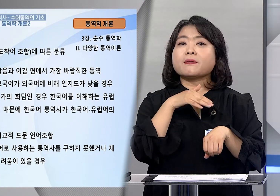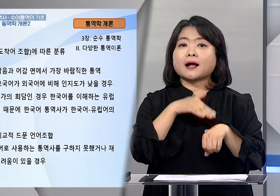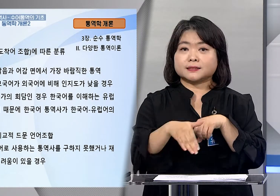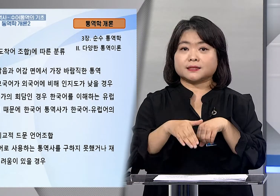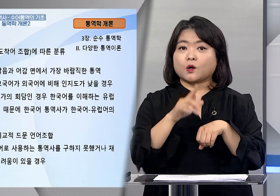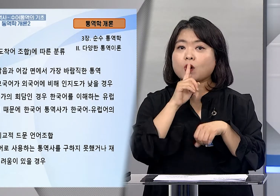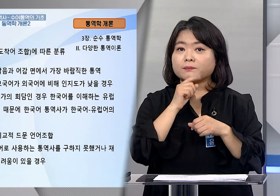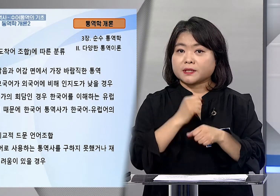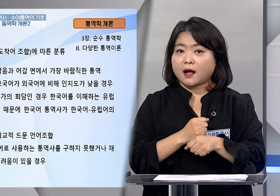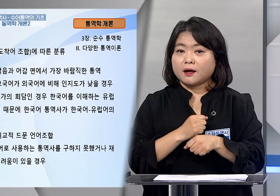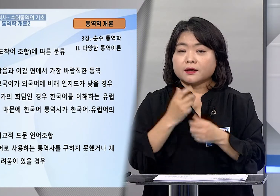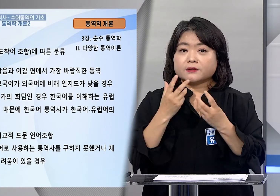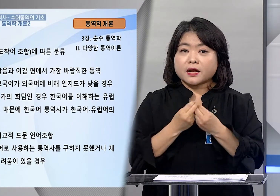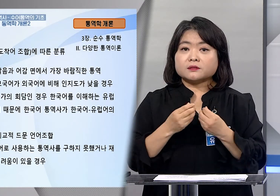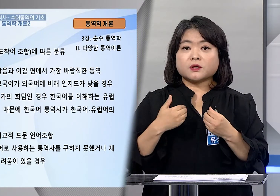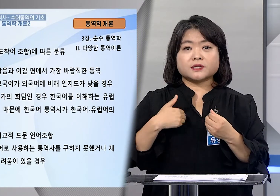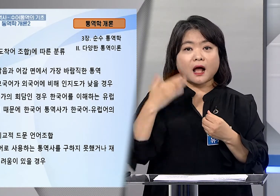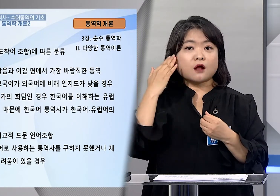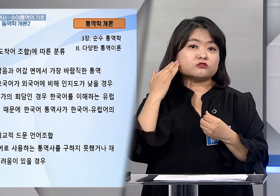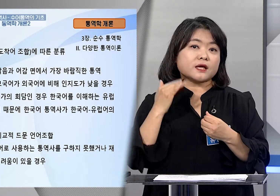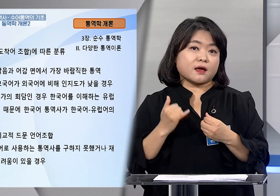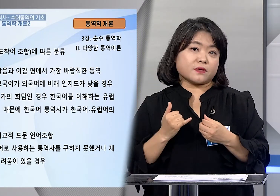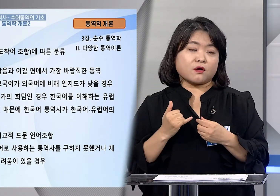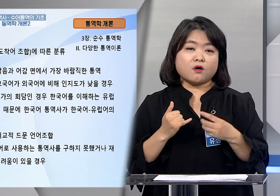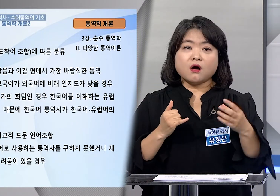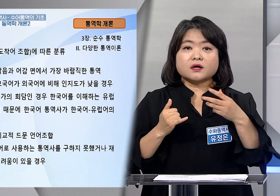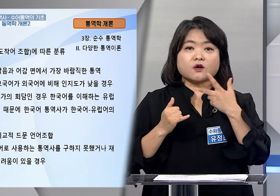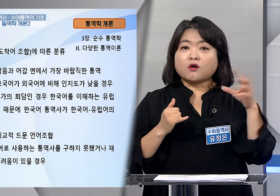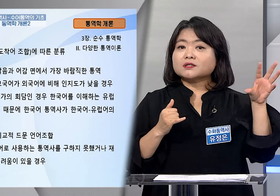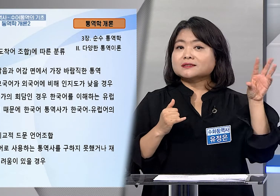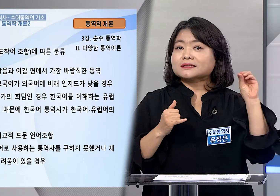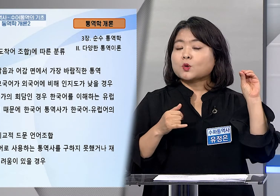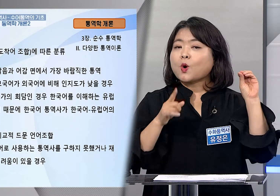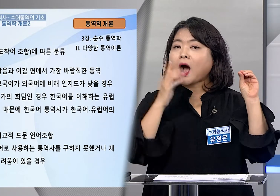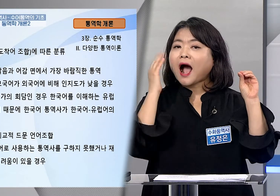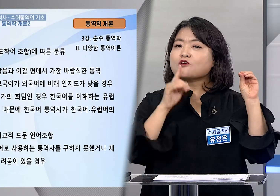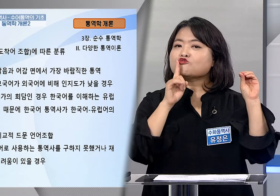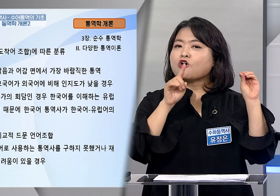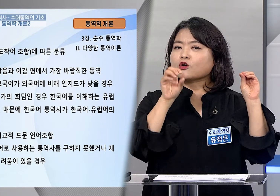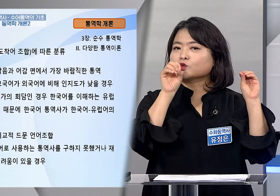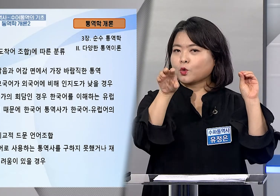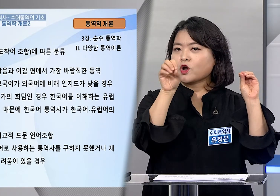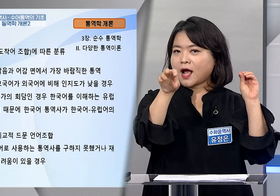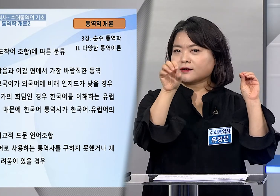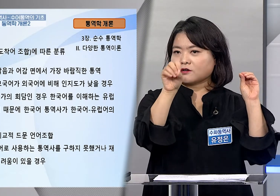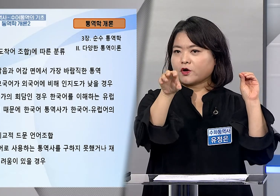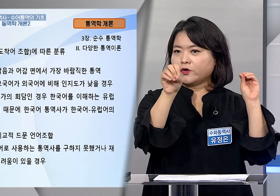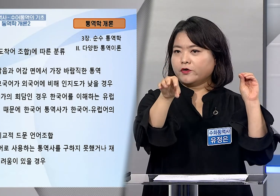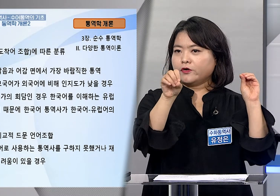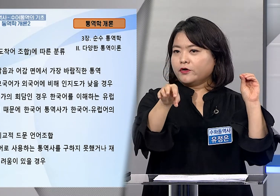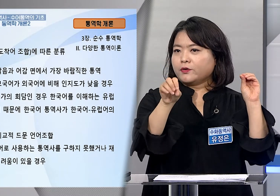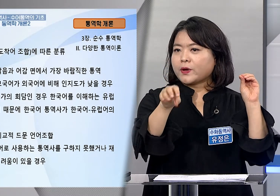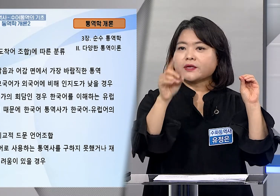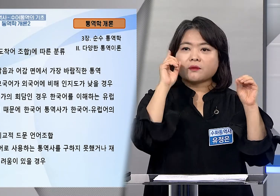방식이라고 합니다. 예를 들면 제가 한국 사람이에요. 영어를 듣고 한국어로 통역하는 거예요. 왜냐하면